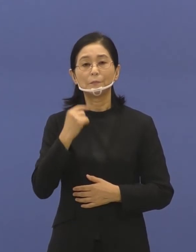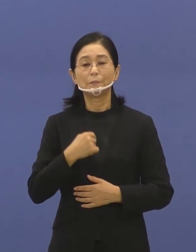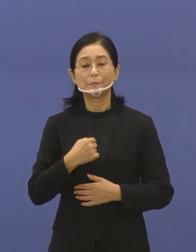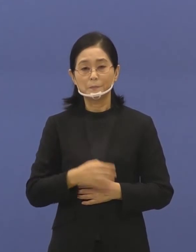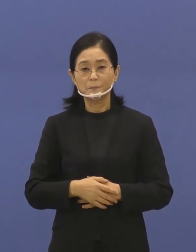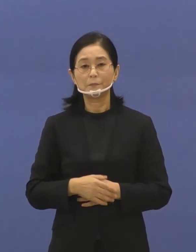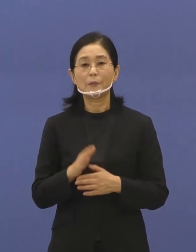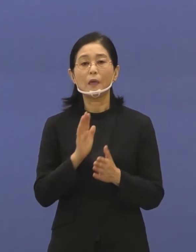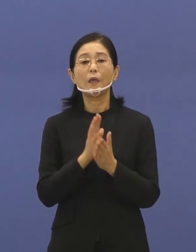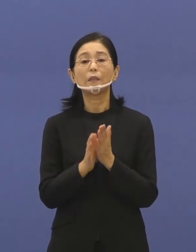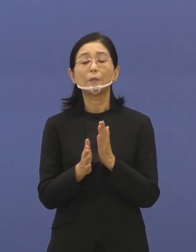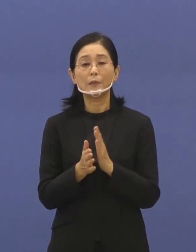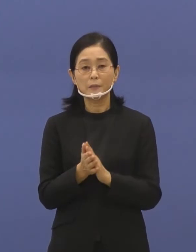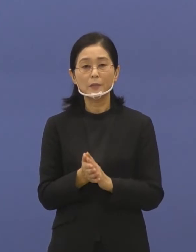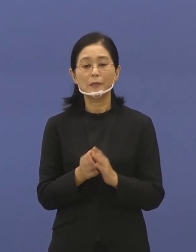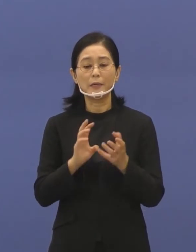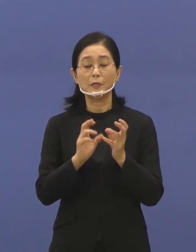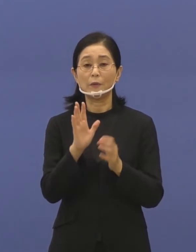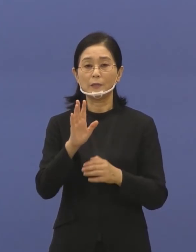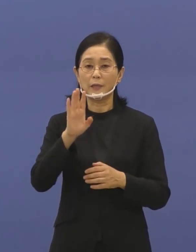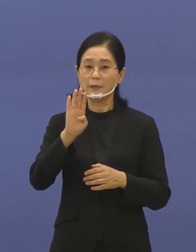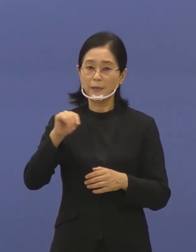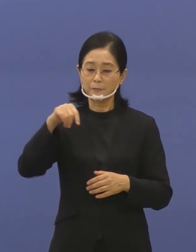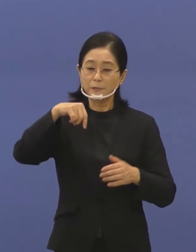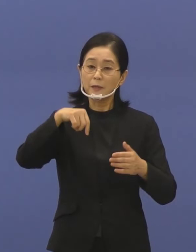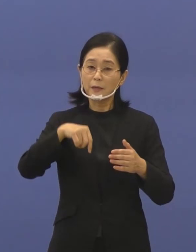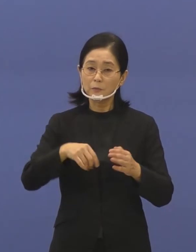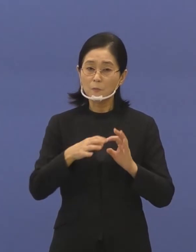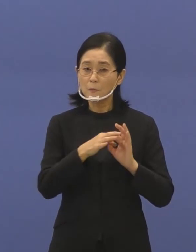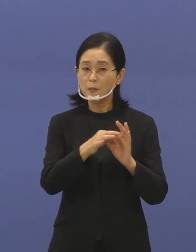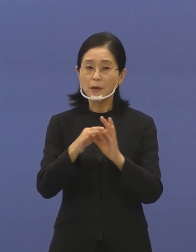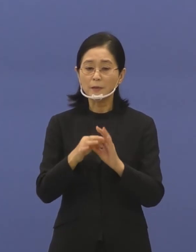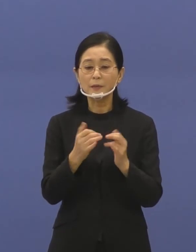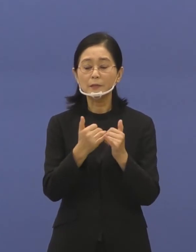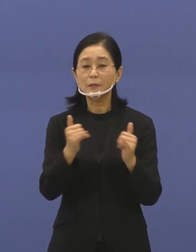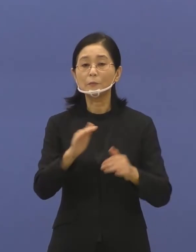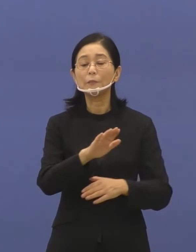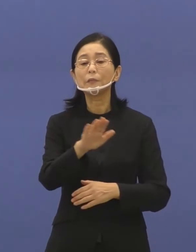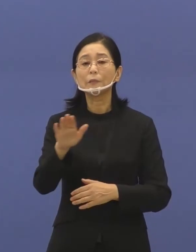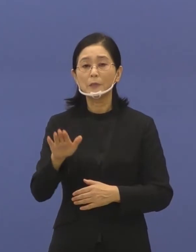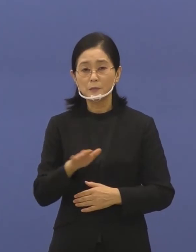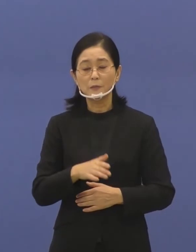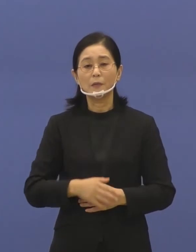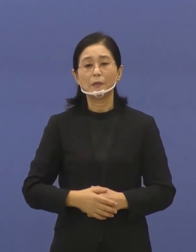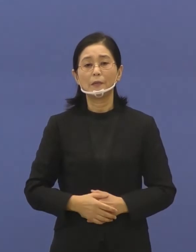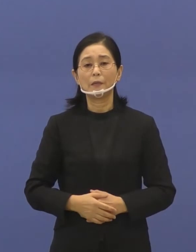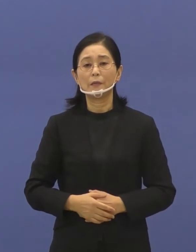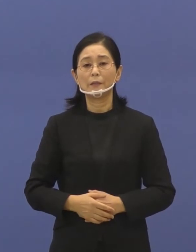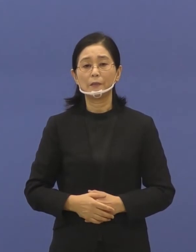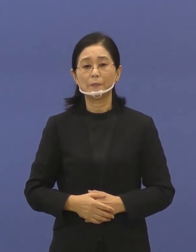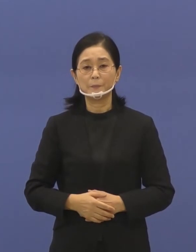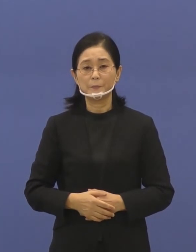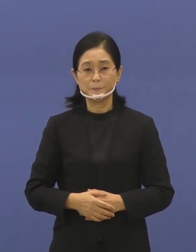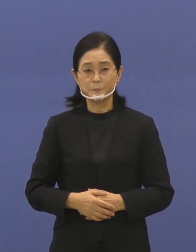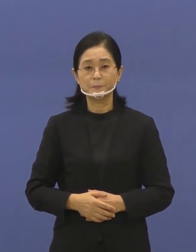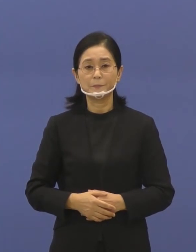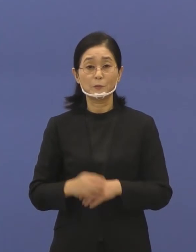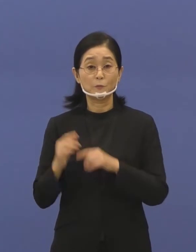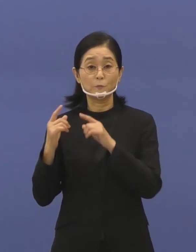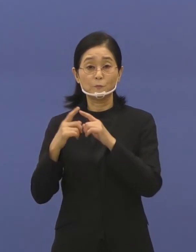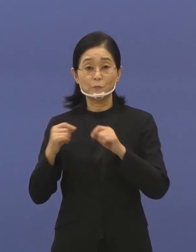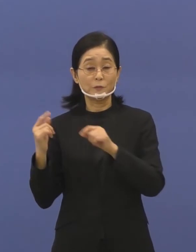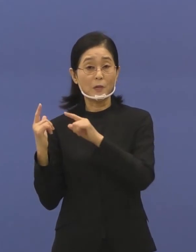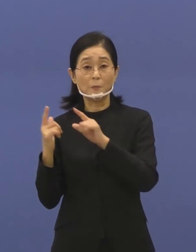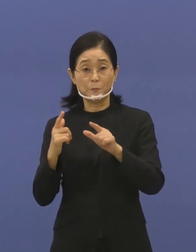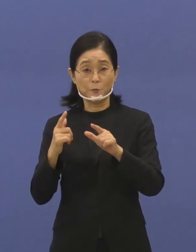やはり改めて県内の関係者の皆さんには通知の趣旨を踏まえてですね、